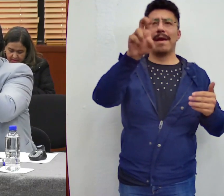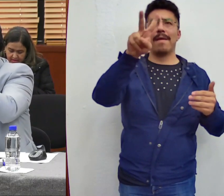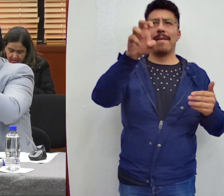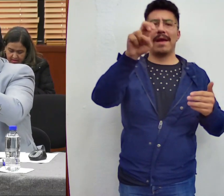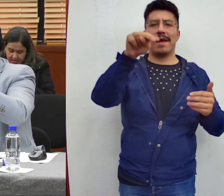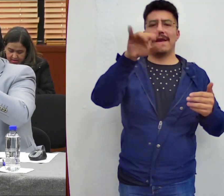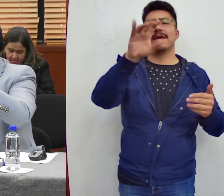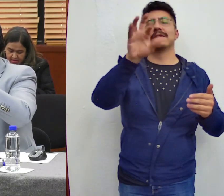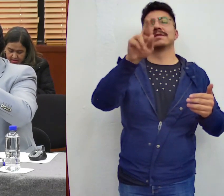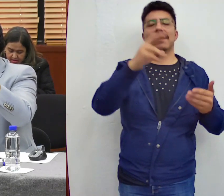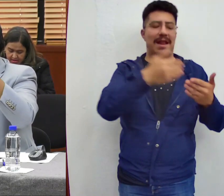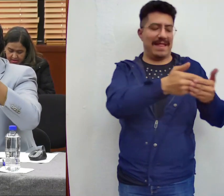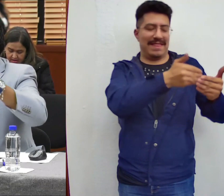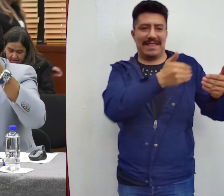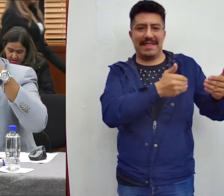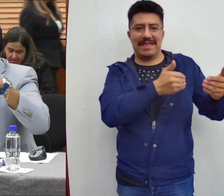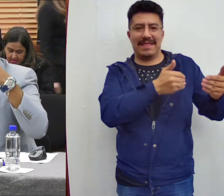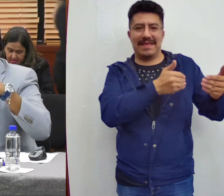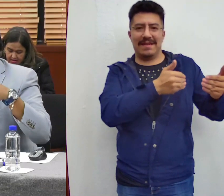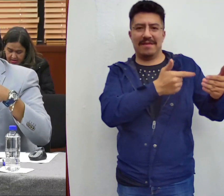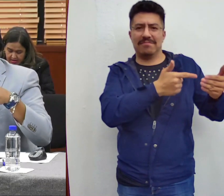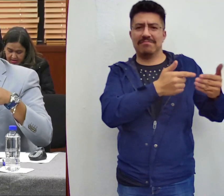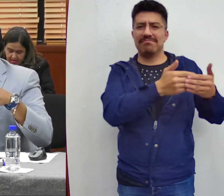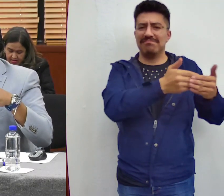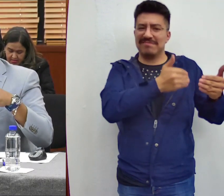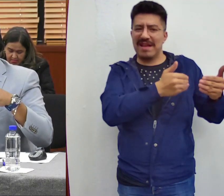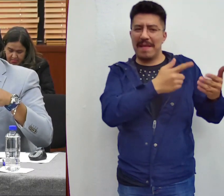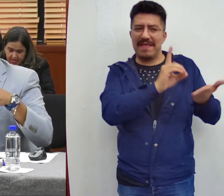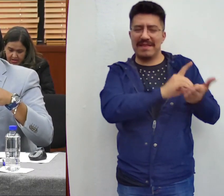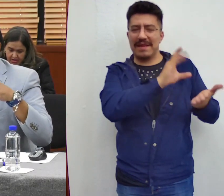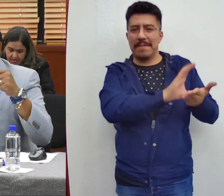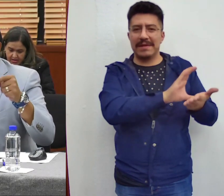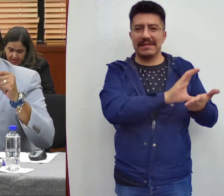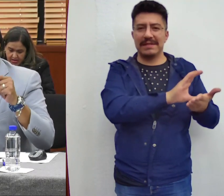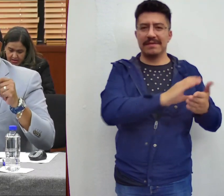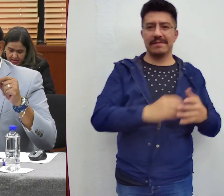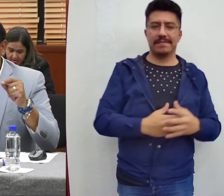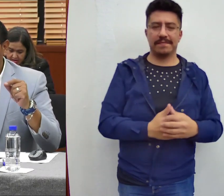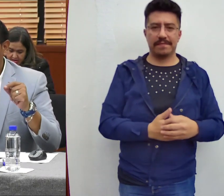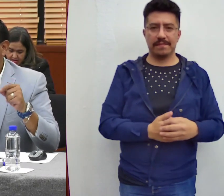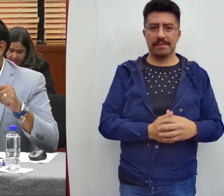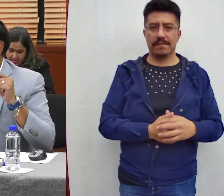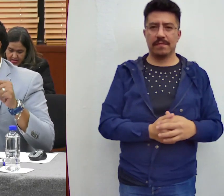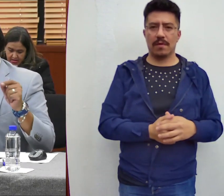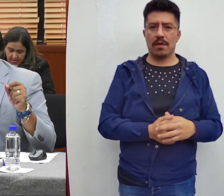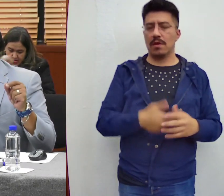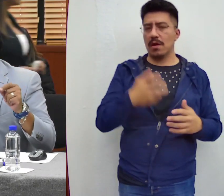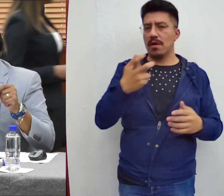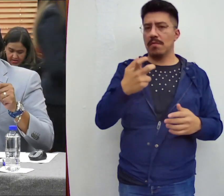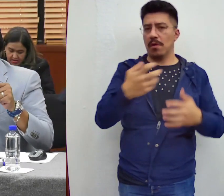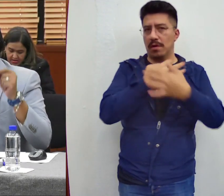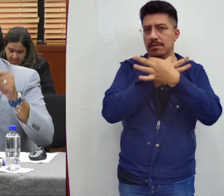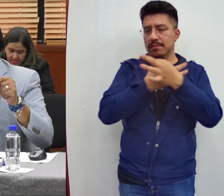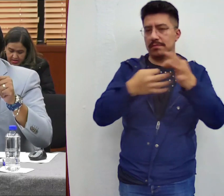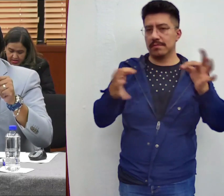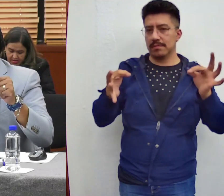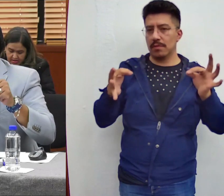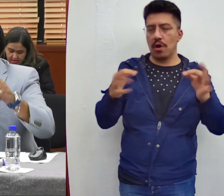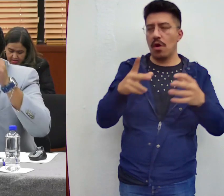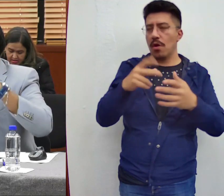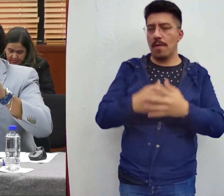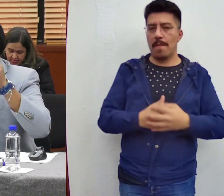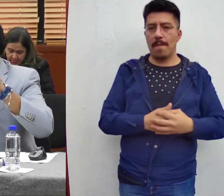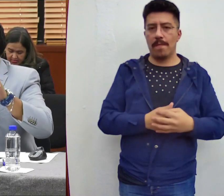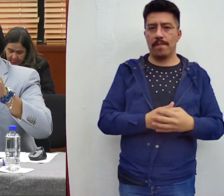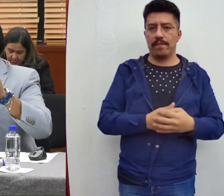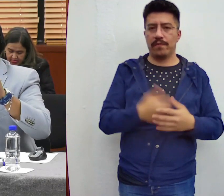la discapacidad, es decir, que no hayamos personas con discapacidad. Eso puede mandar hasta un mensaje genocida, y no es así. Lo